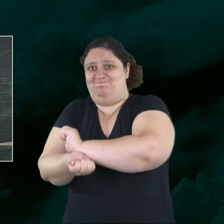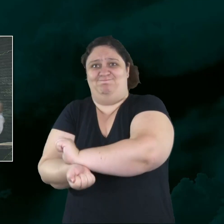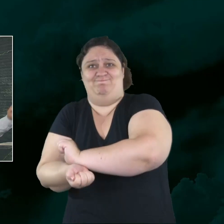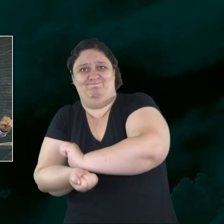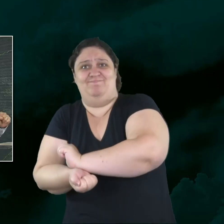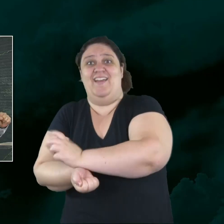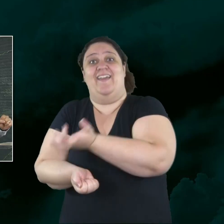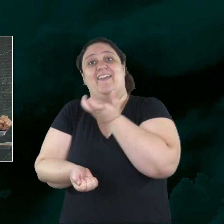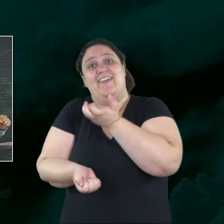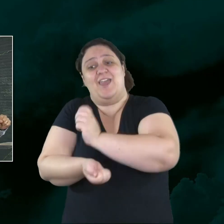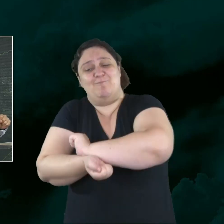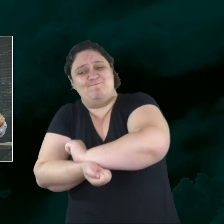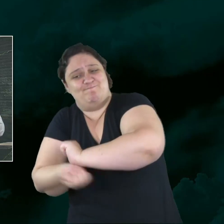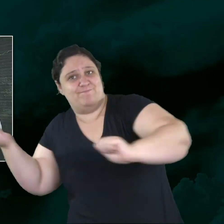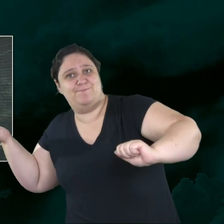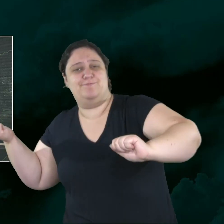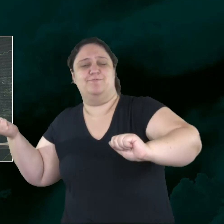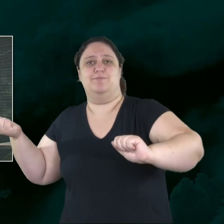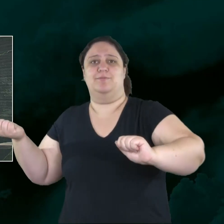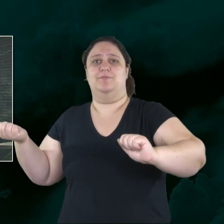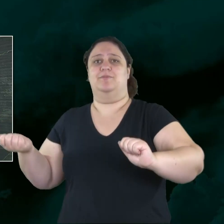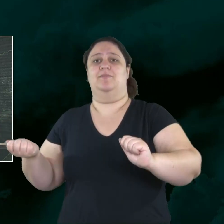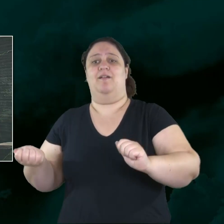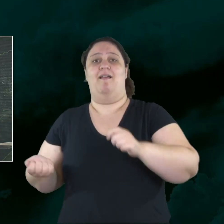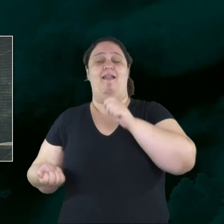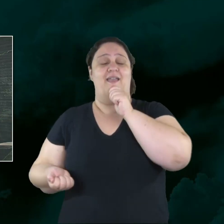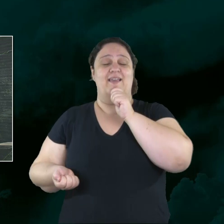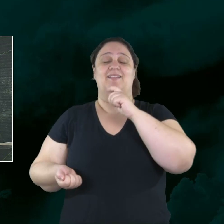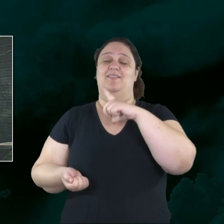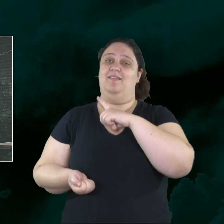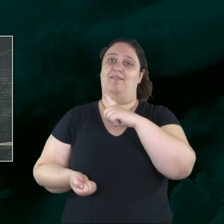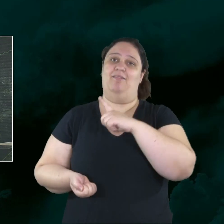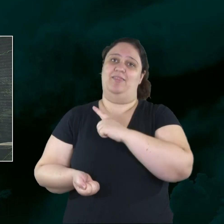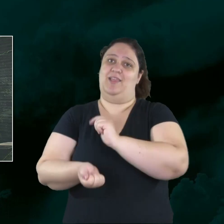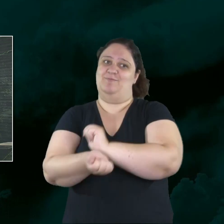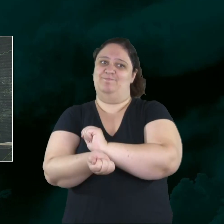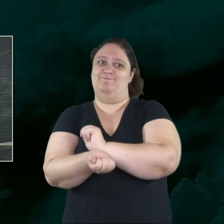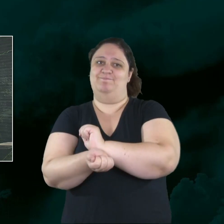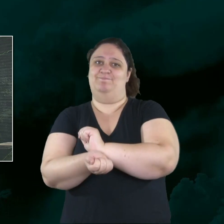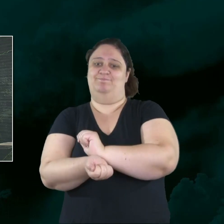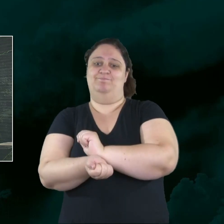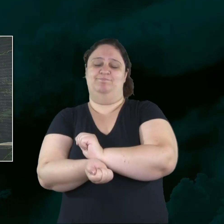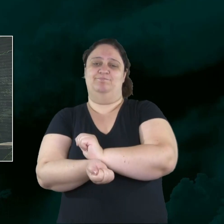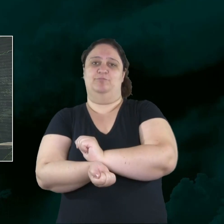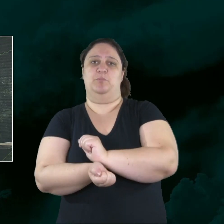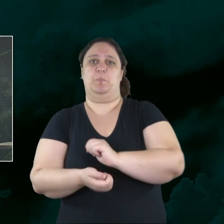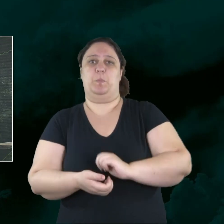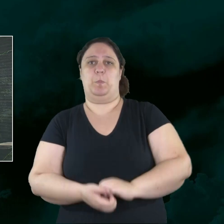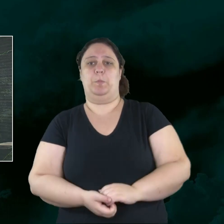se libertar. E ainda tem algemas, né, que